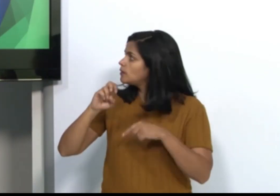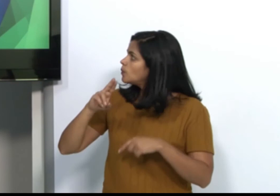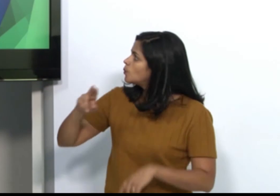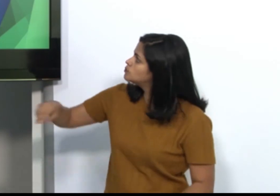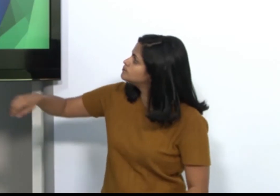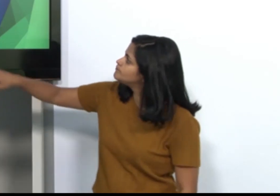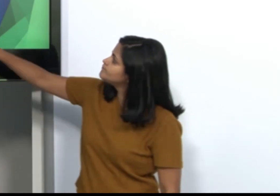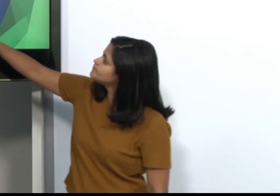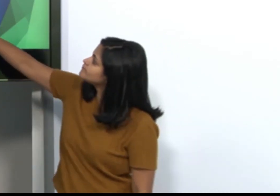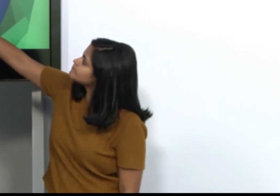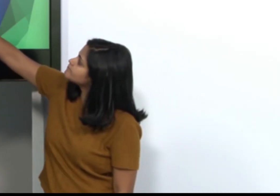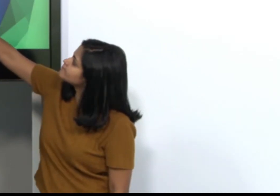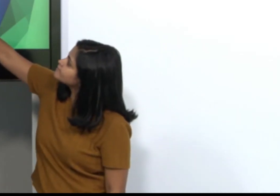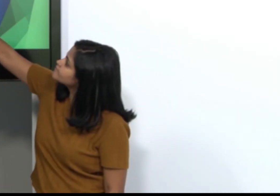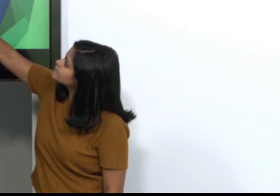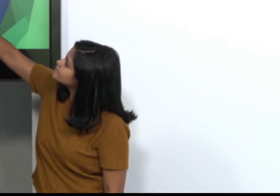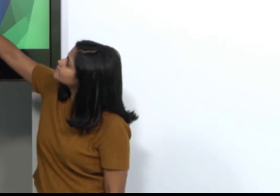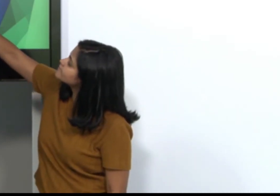Você, eu.